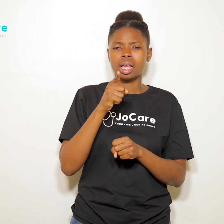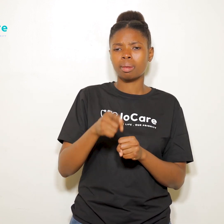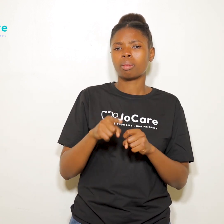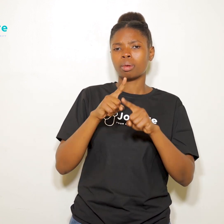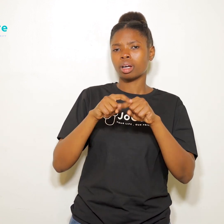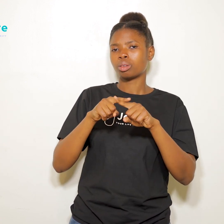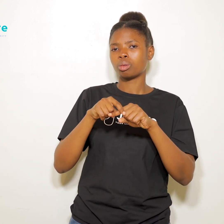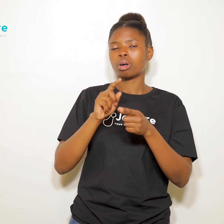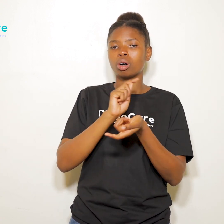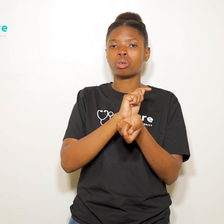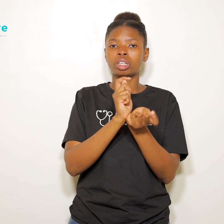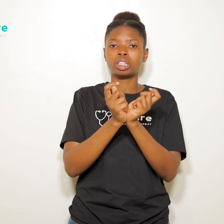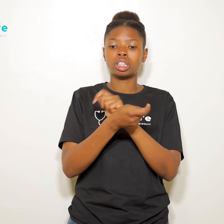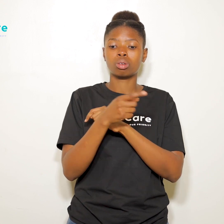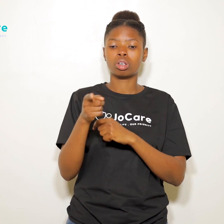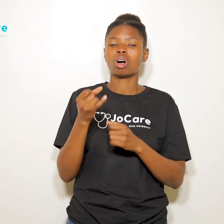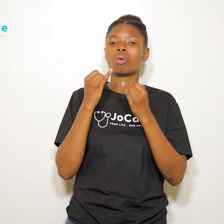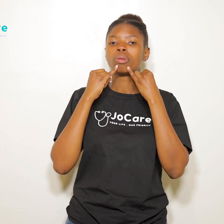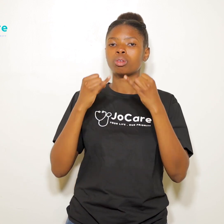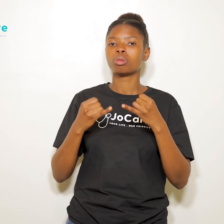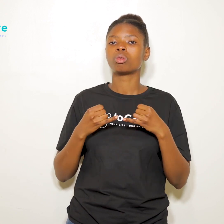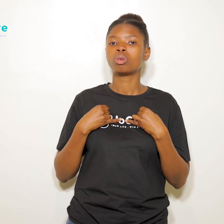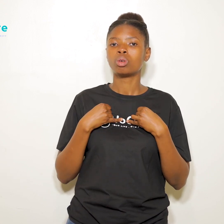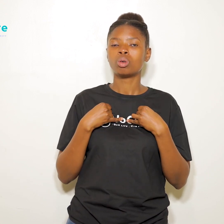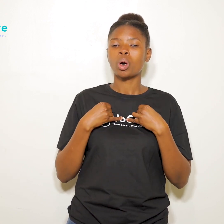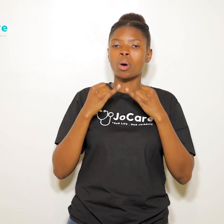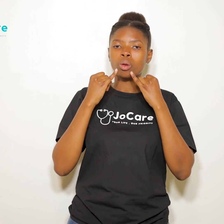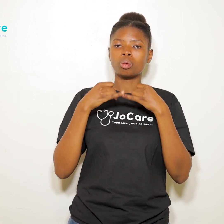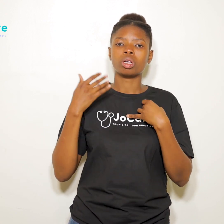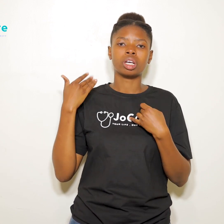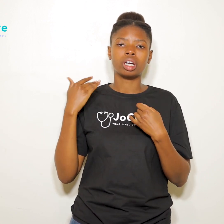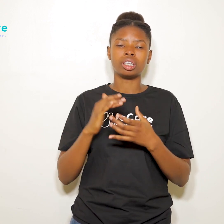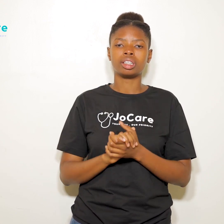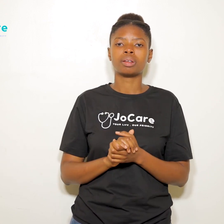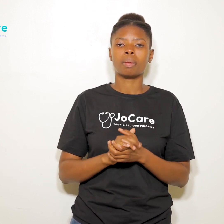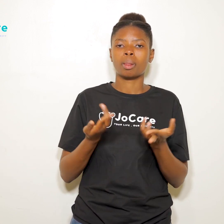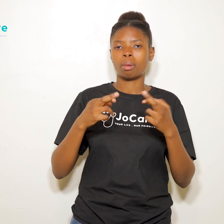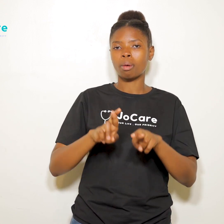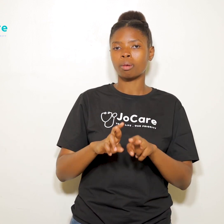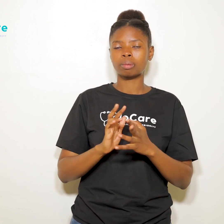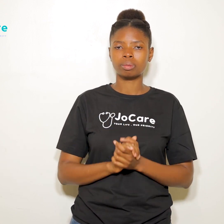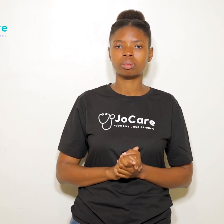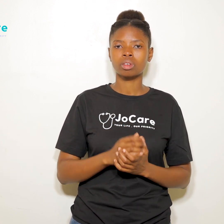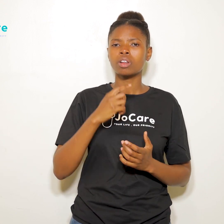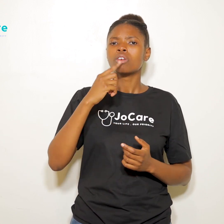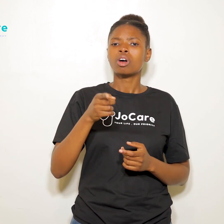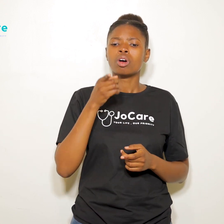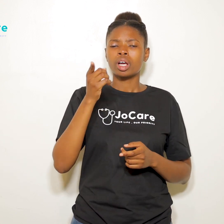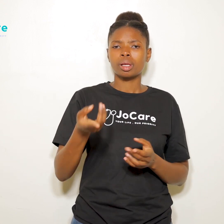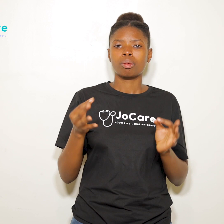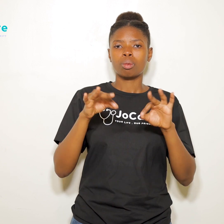guhindagurika watubwiye haraguru kubaho. Kuvuga ngo ibyo bintu byose umaze